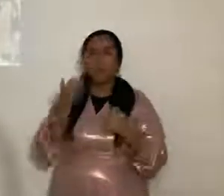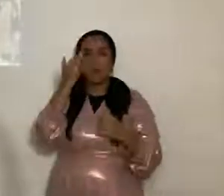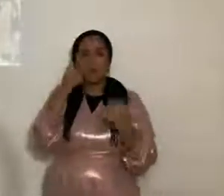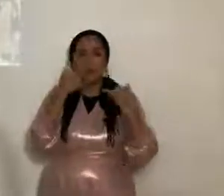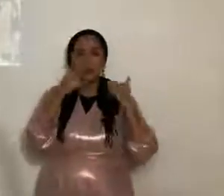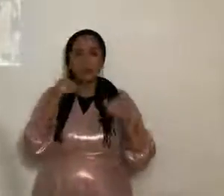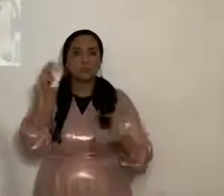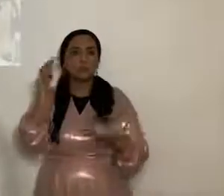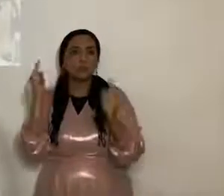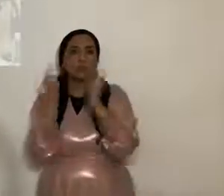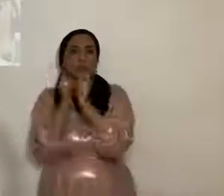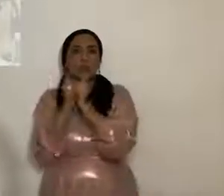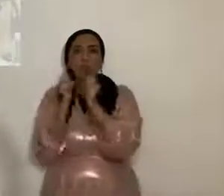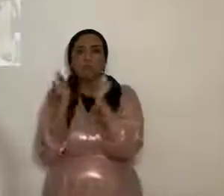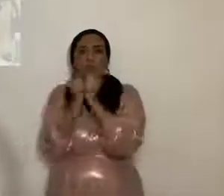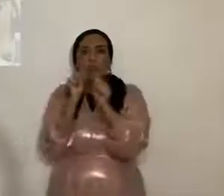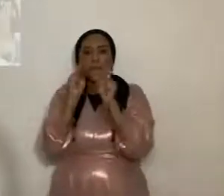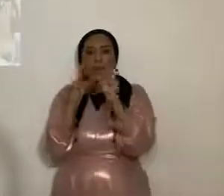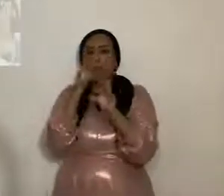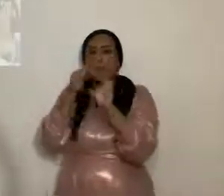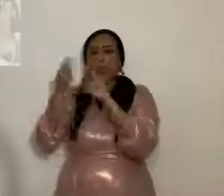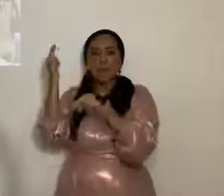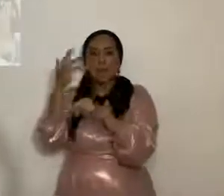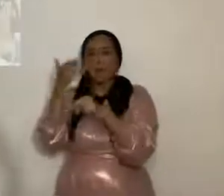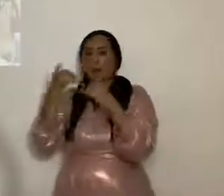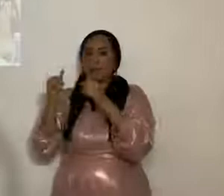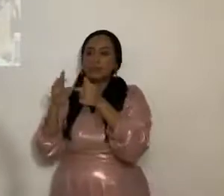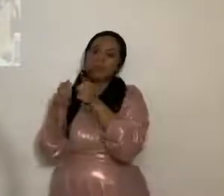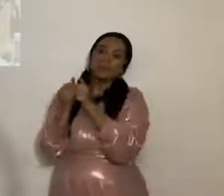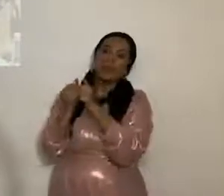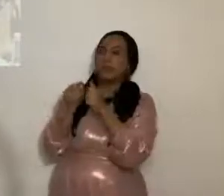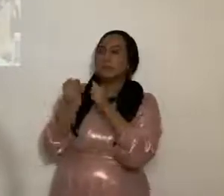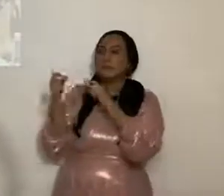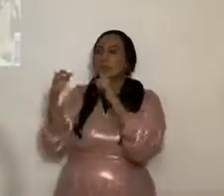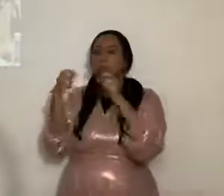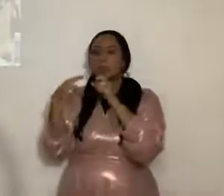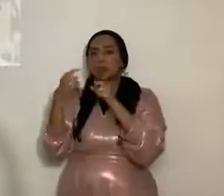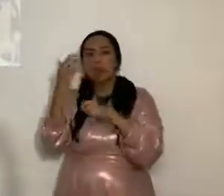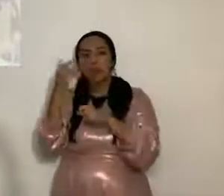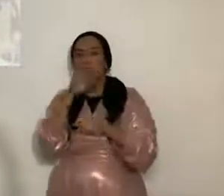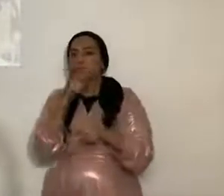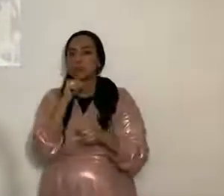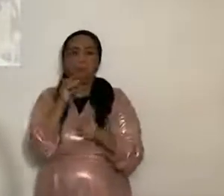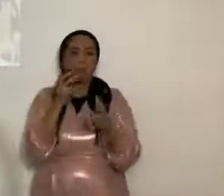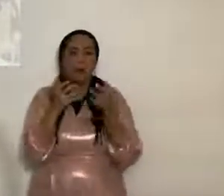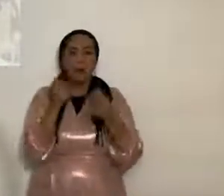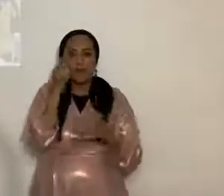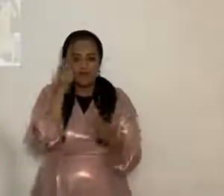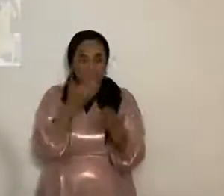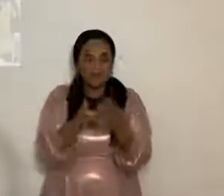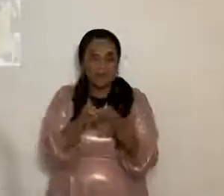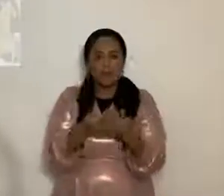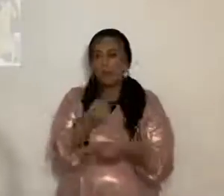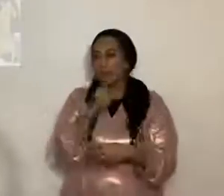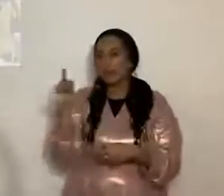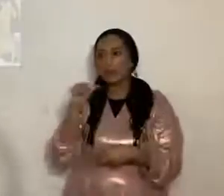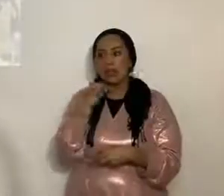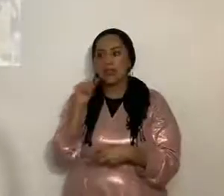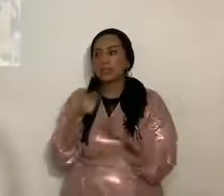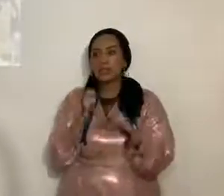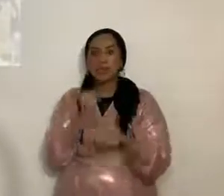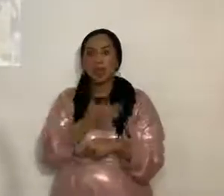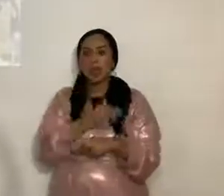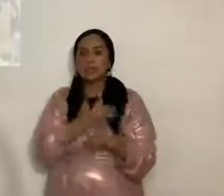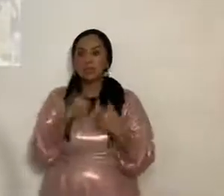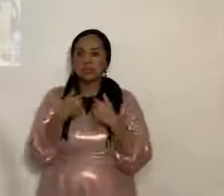los apóstatas? ¿Por qué sigues escuchando falsos maestros? Porque no has querido entender esto, que no eran de nosotros, que son